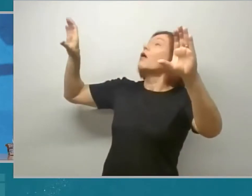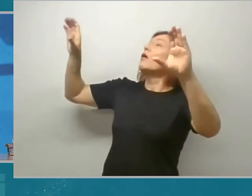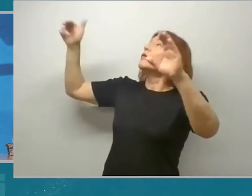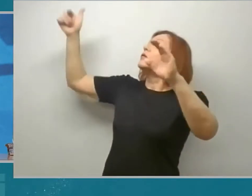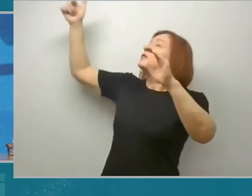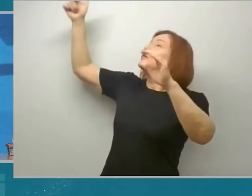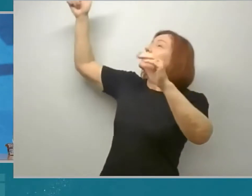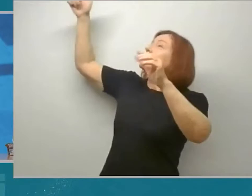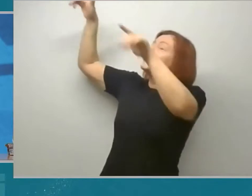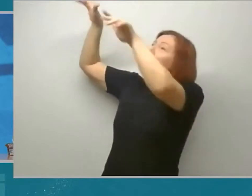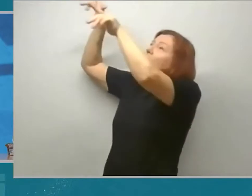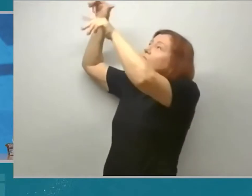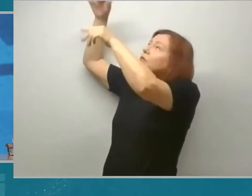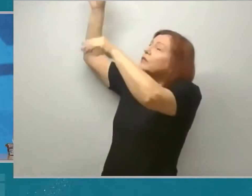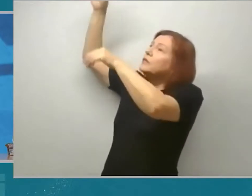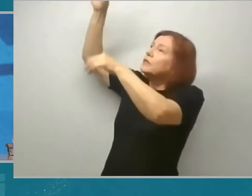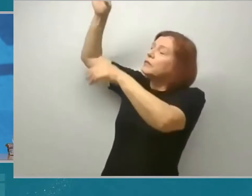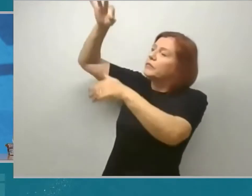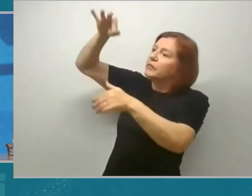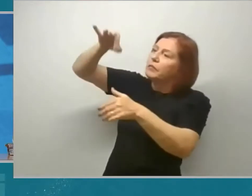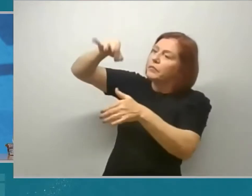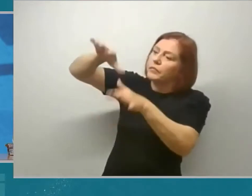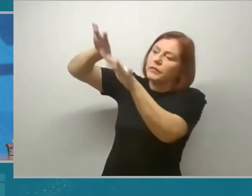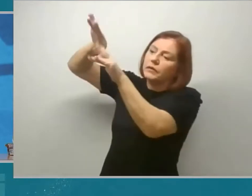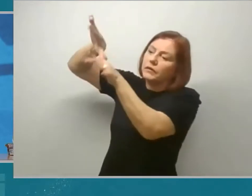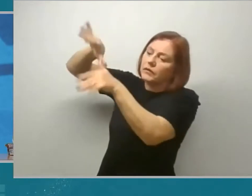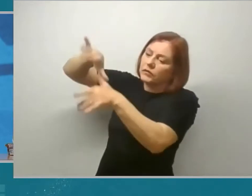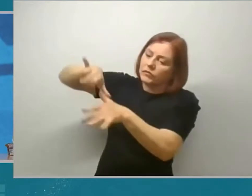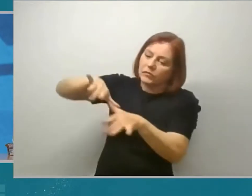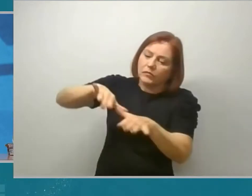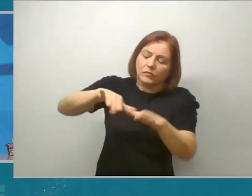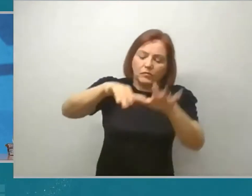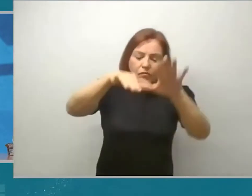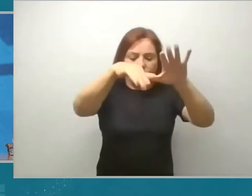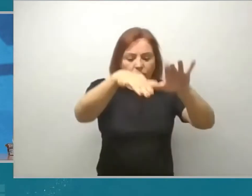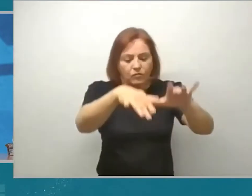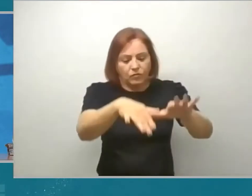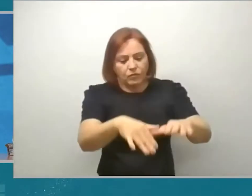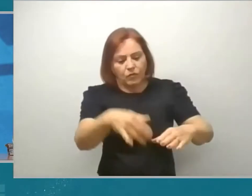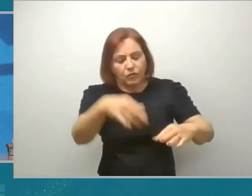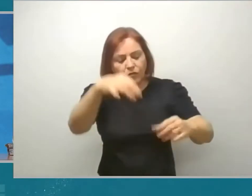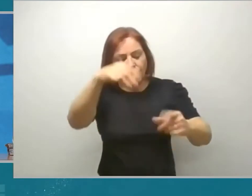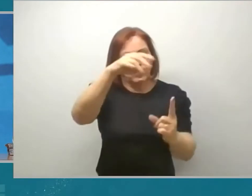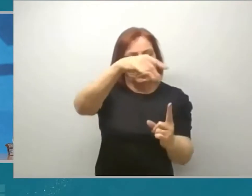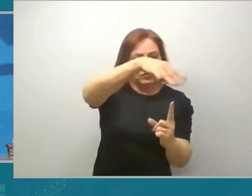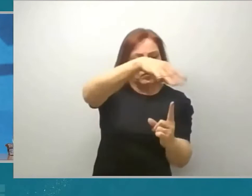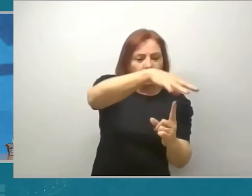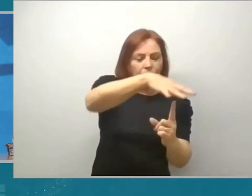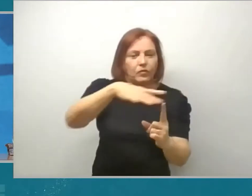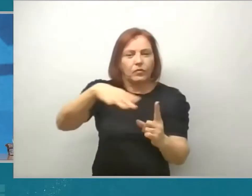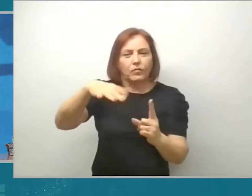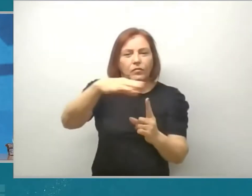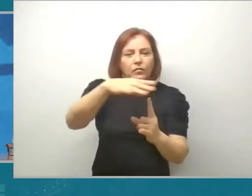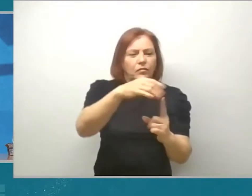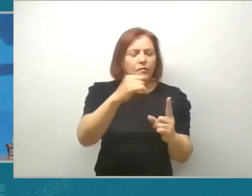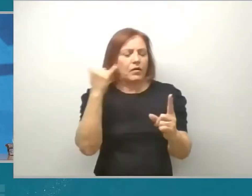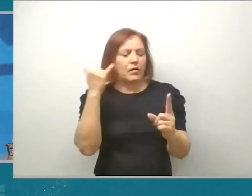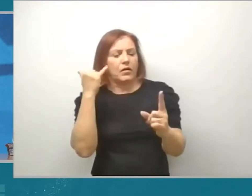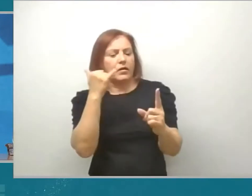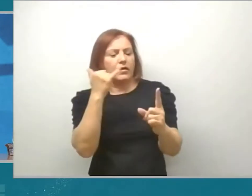sobre ele. E eis uma voz dos céus que dizia: este é meu